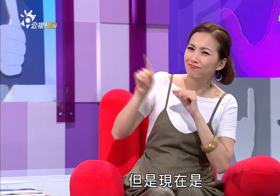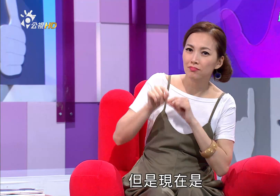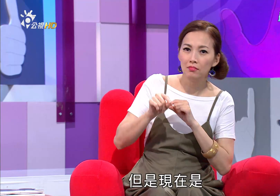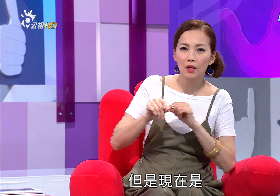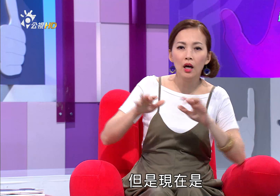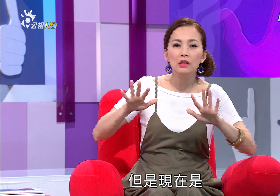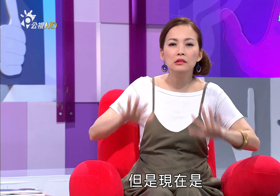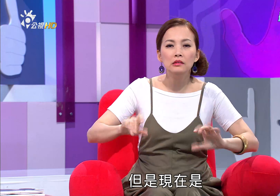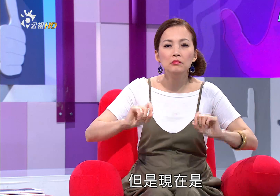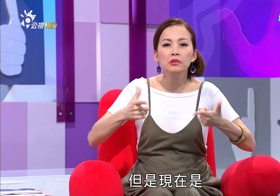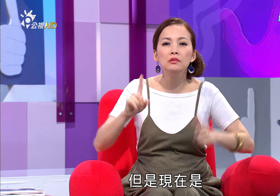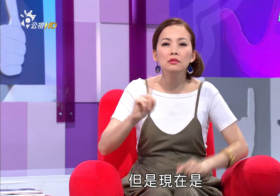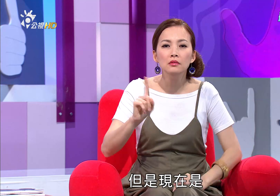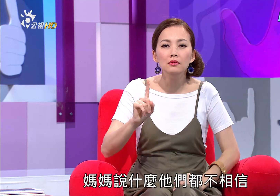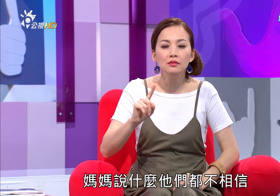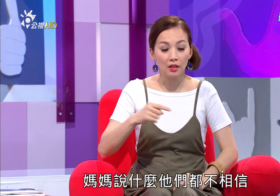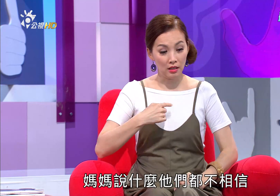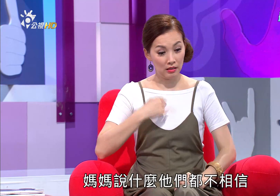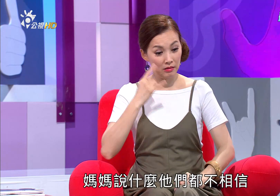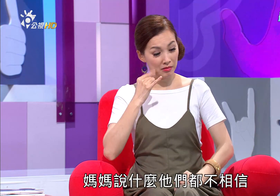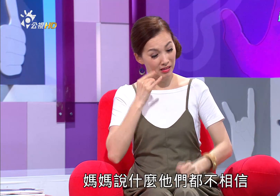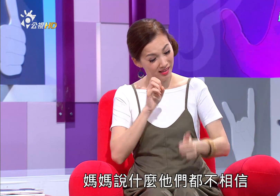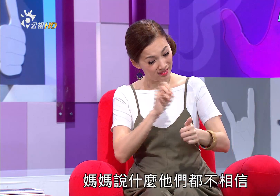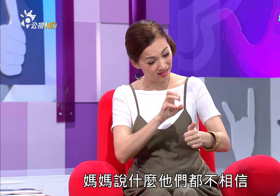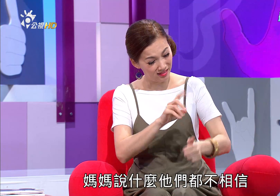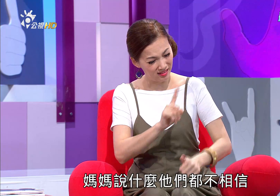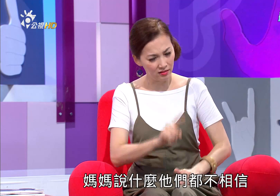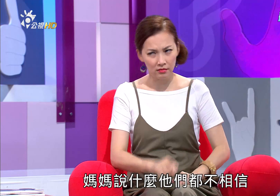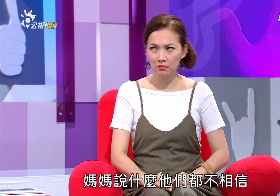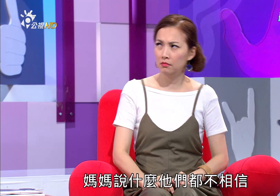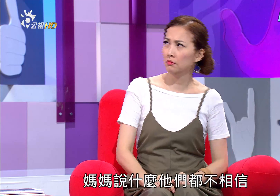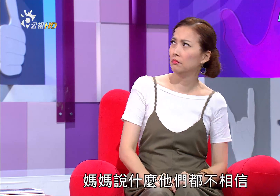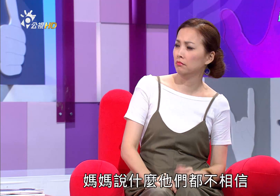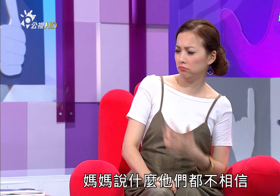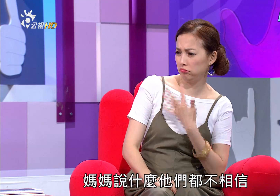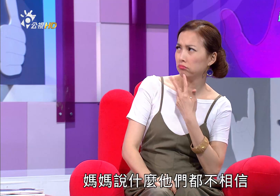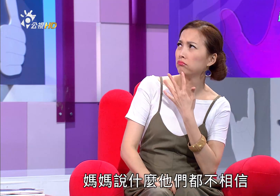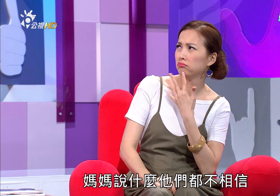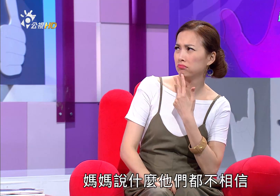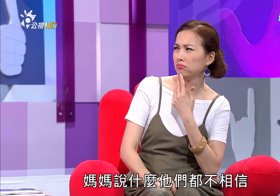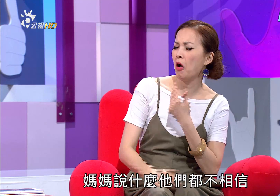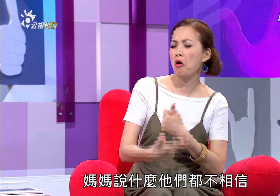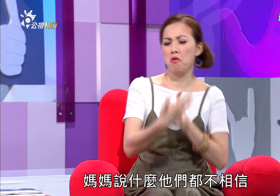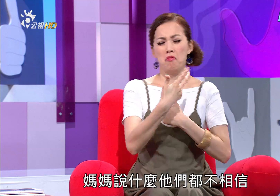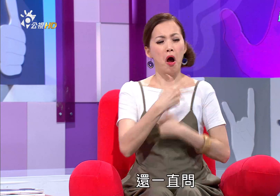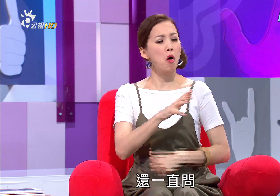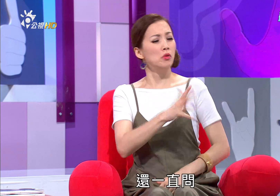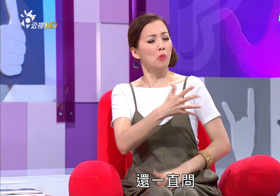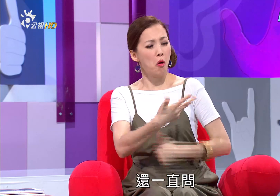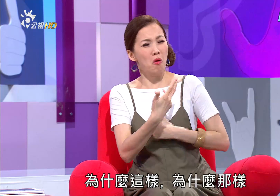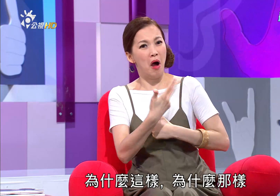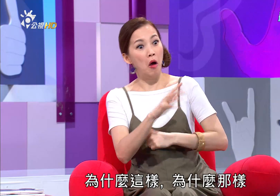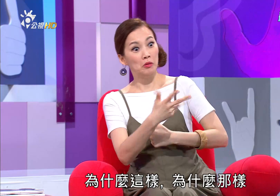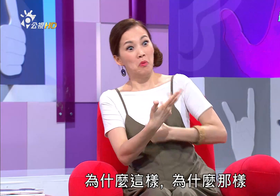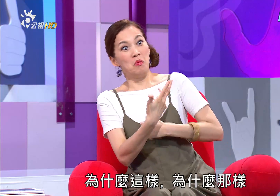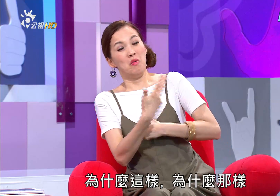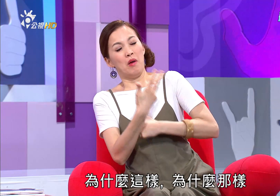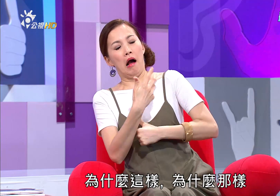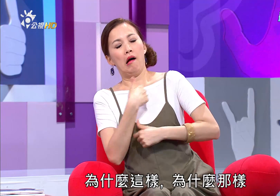是啊，现在是妈妈说什么他们啊都不相信，还一直问为什么这样为什么那